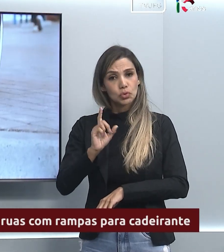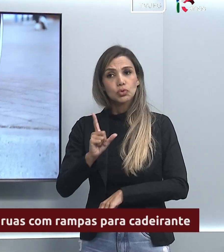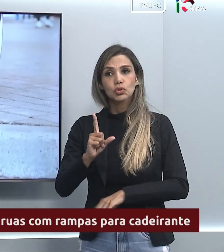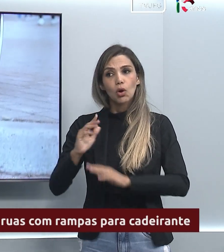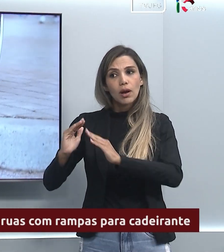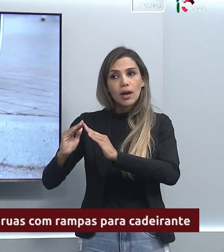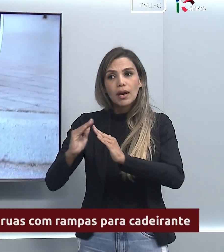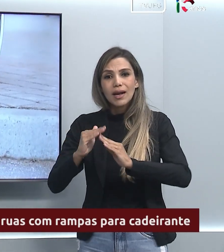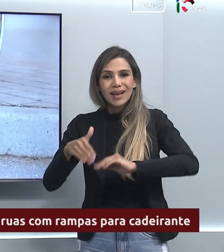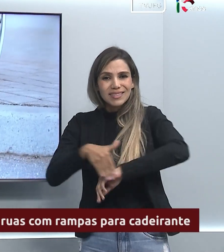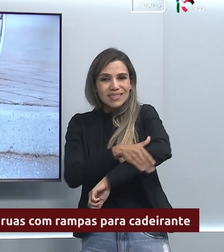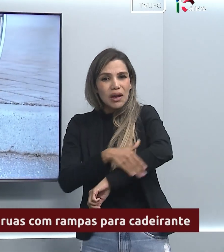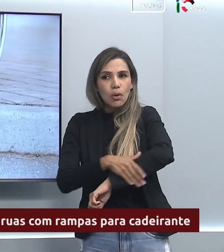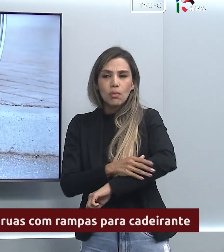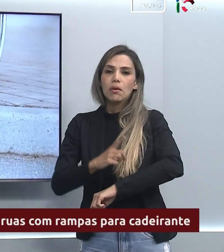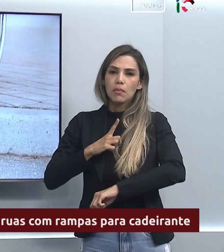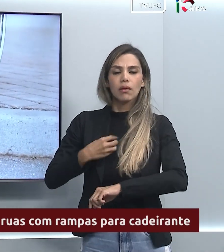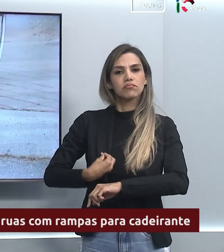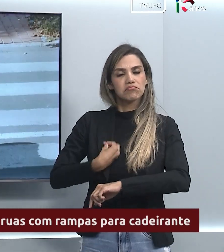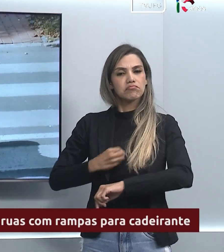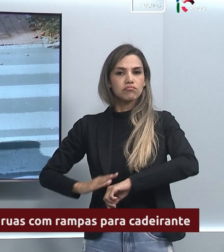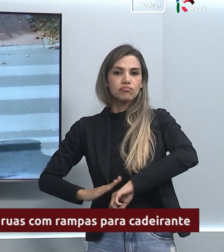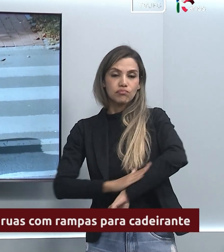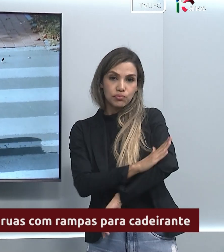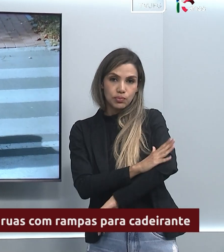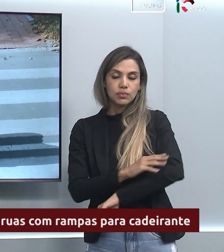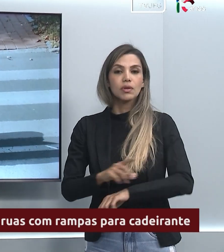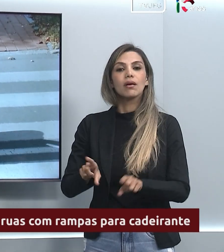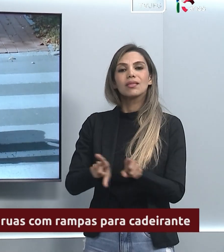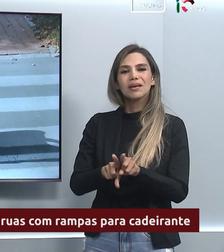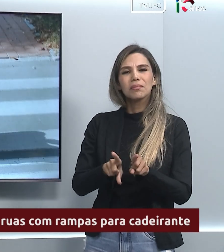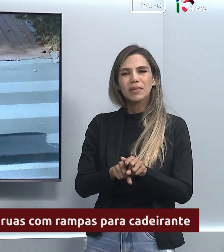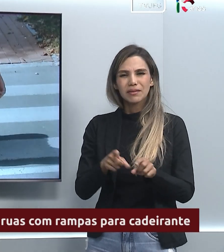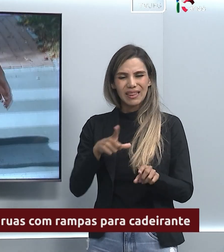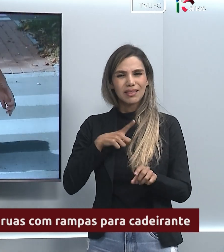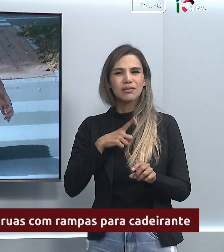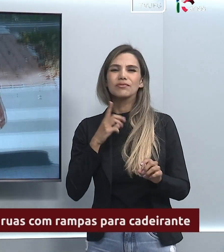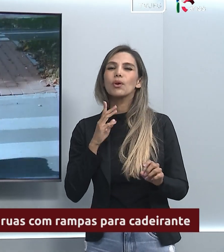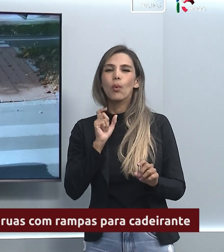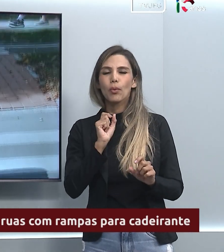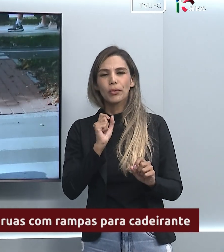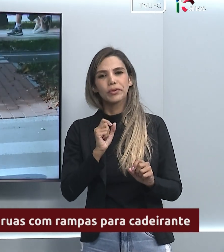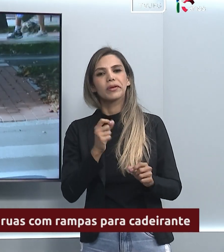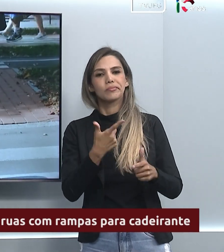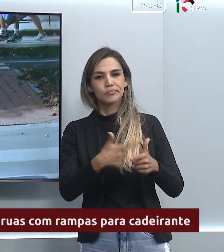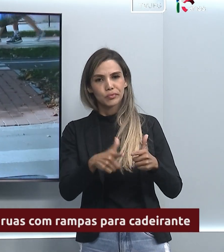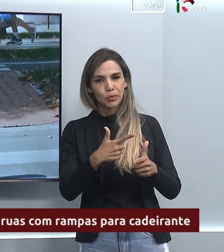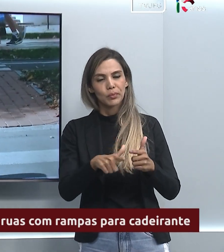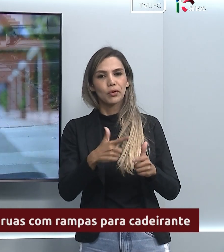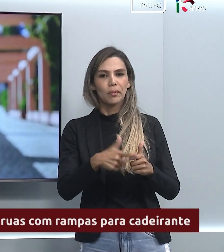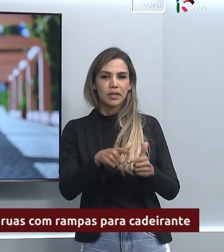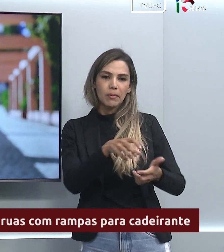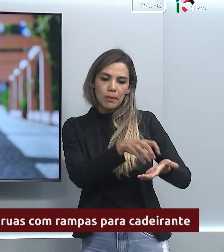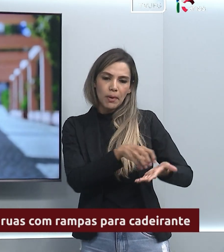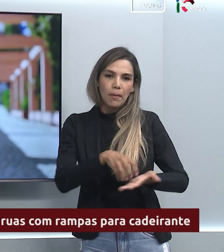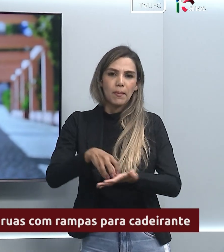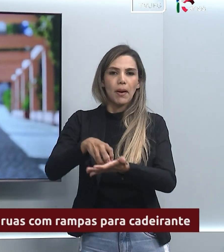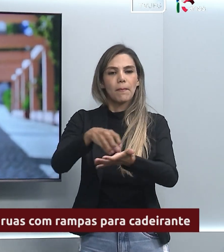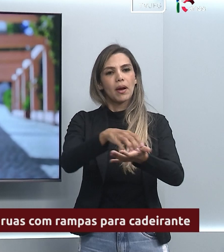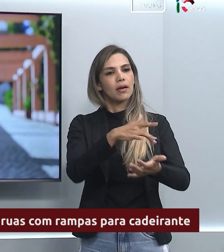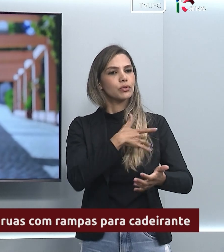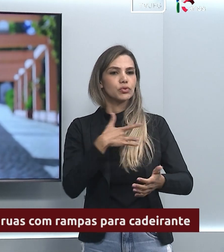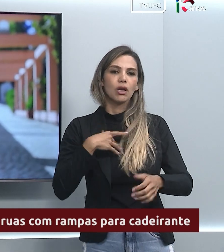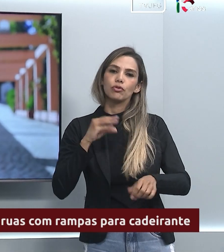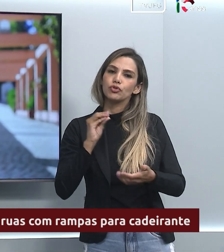têm rampa para cadeirante. O mesmo problema também foi identificado em mais da metade dos estabelecimentos de saúde do